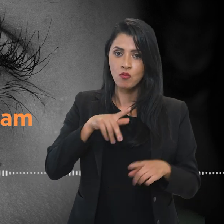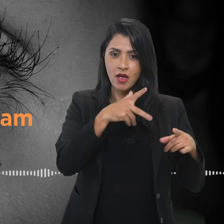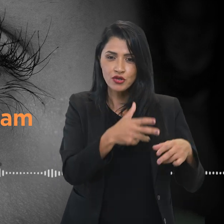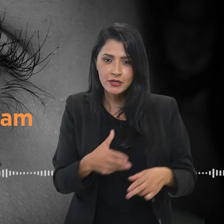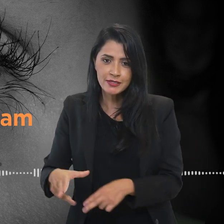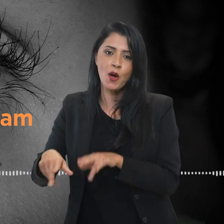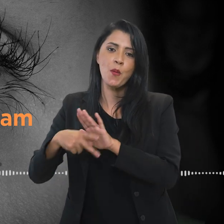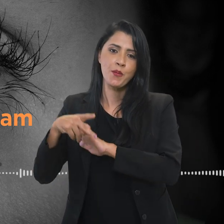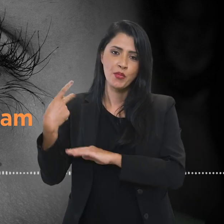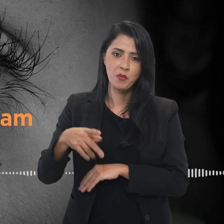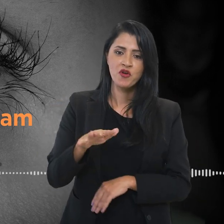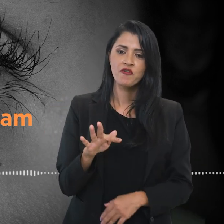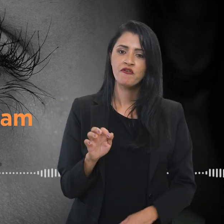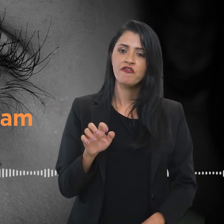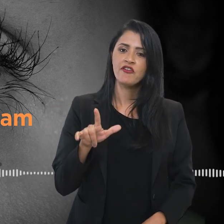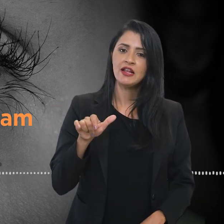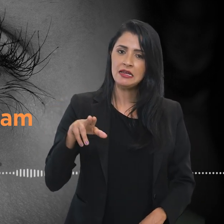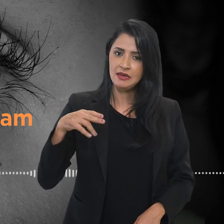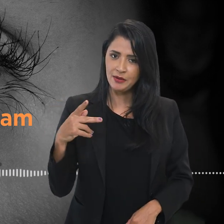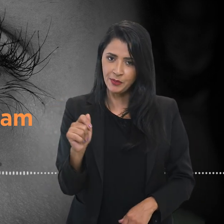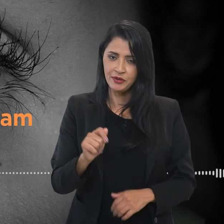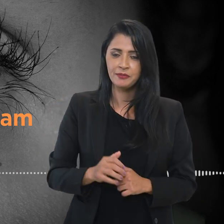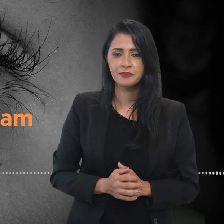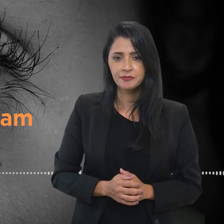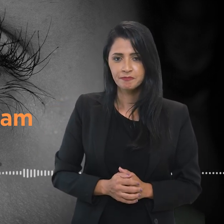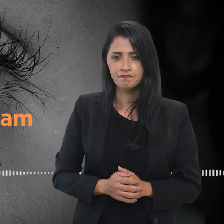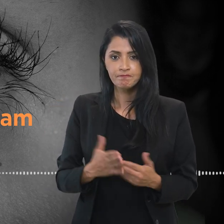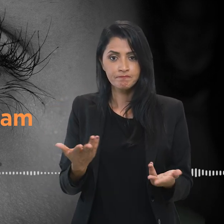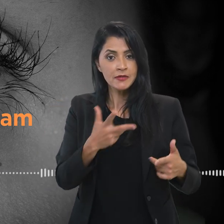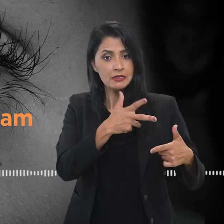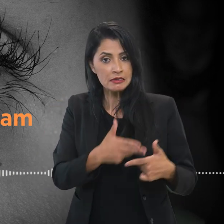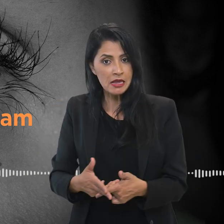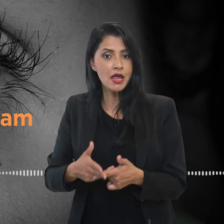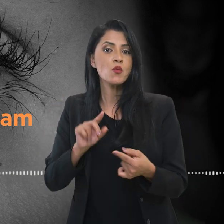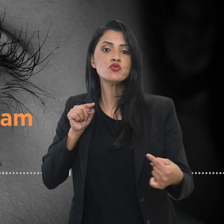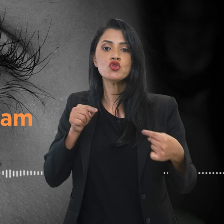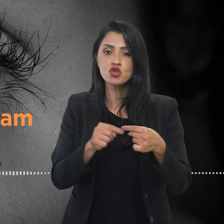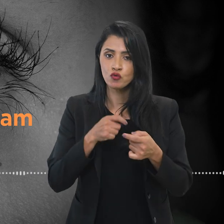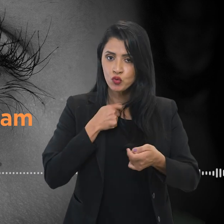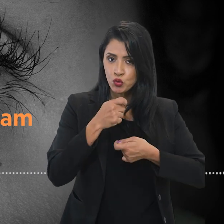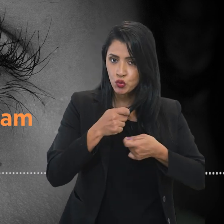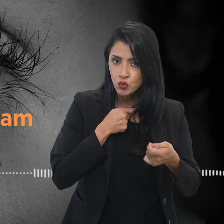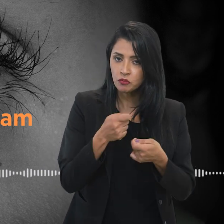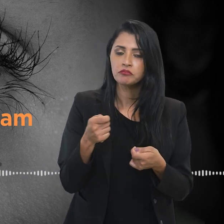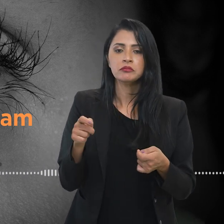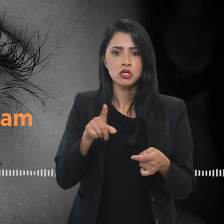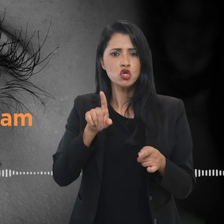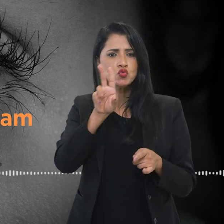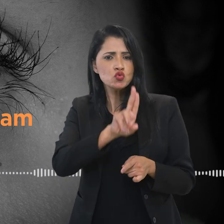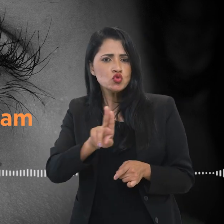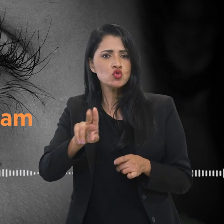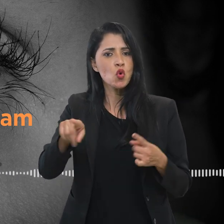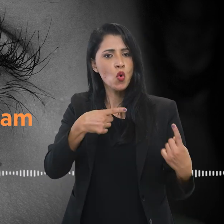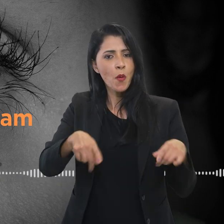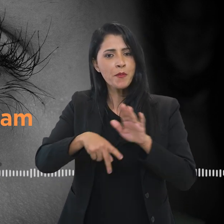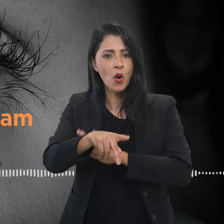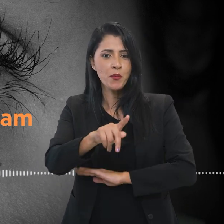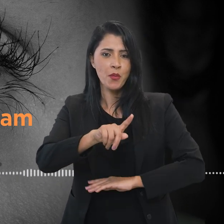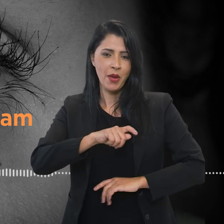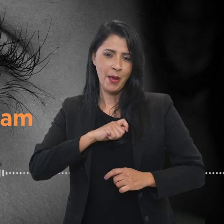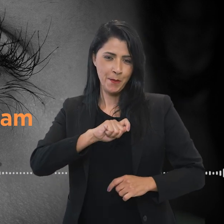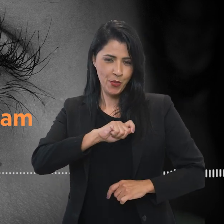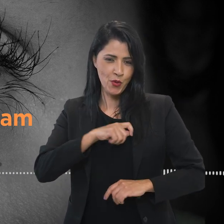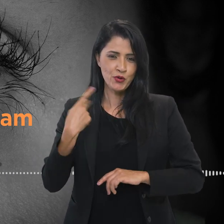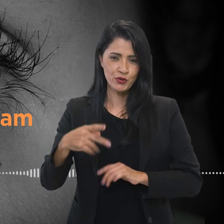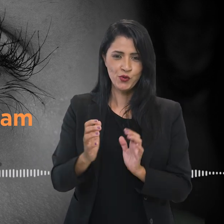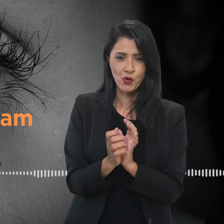Vera e captação de imagens de Daniel Hiroshi. A edição de vídeo ficou por conta de Felipe Leite e Fernando Miranda. Esta série tem finalidade